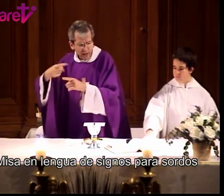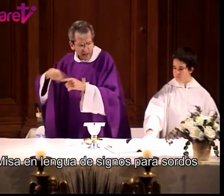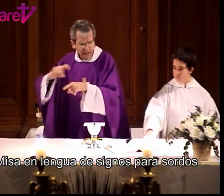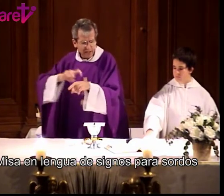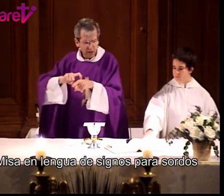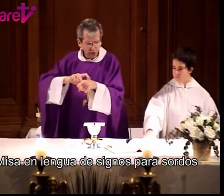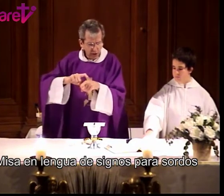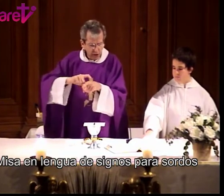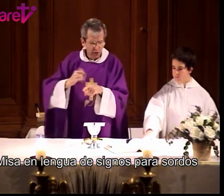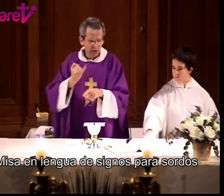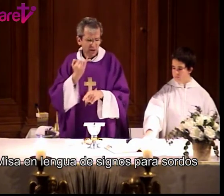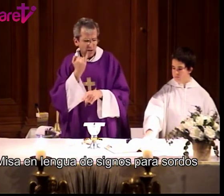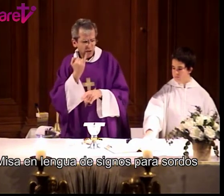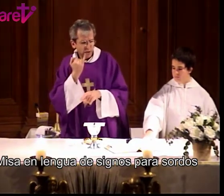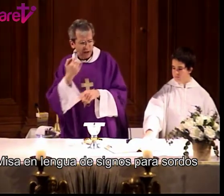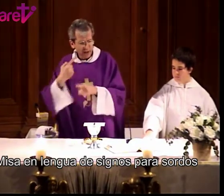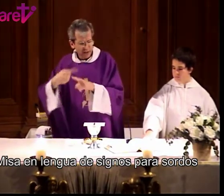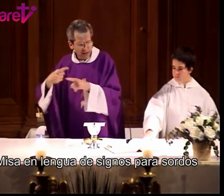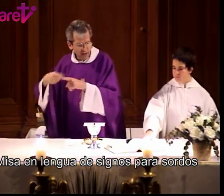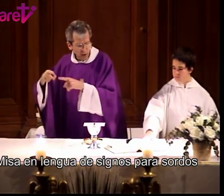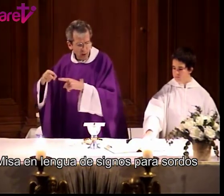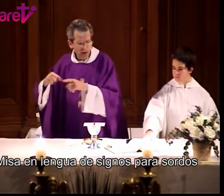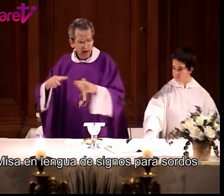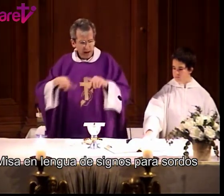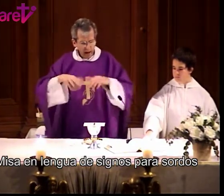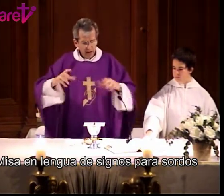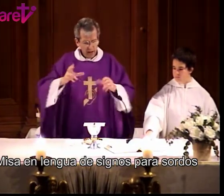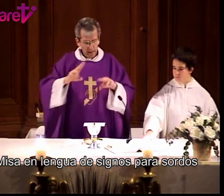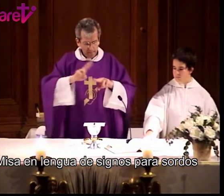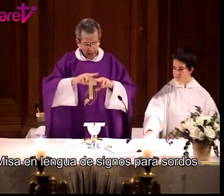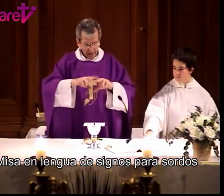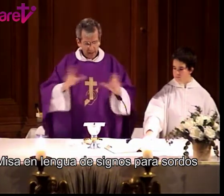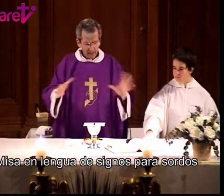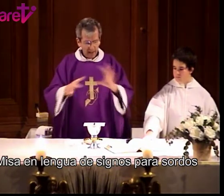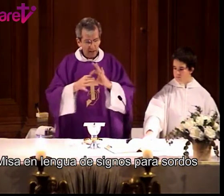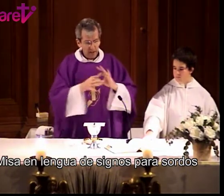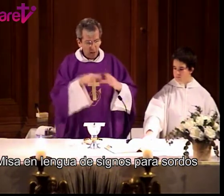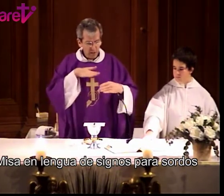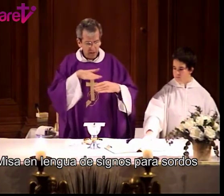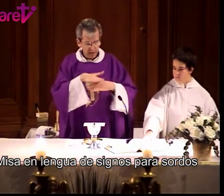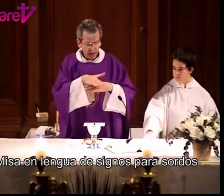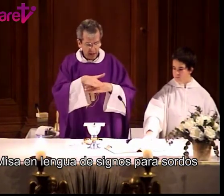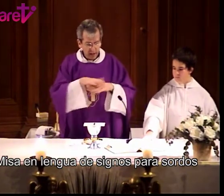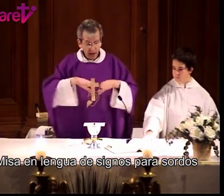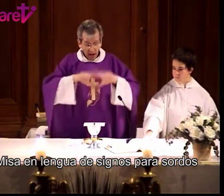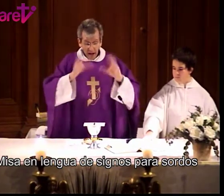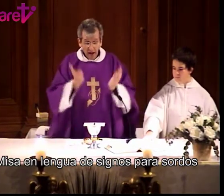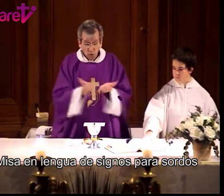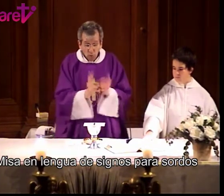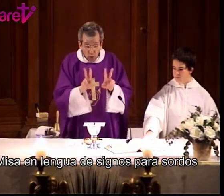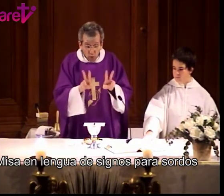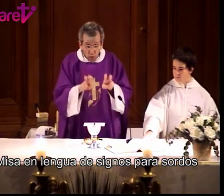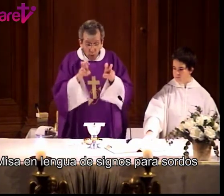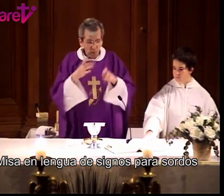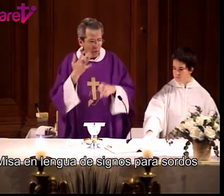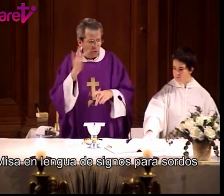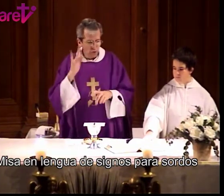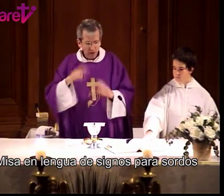clase y condición, de toda raza y lengua, en el banquete de la unidad eterna, en un mundo nuevo donde brille